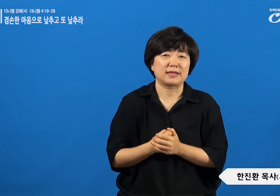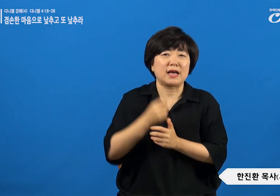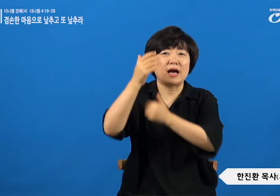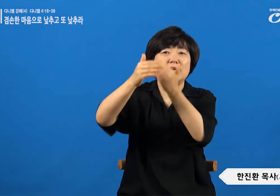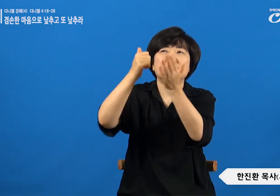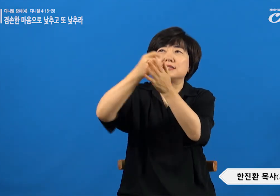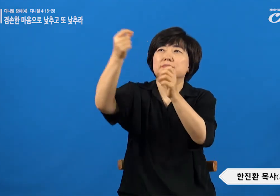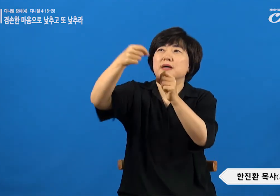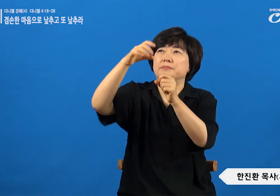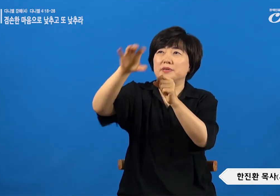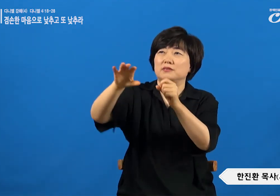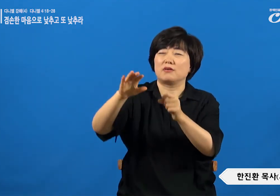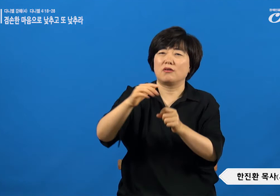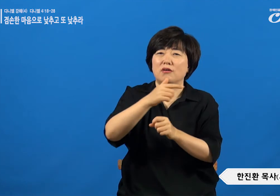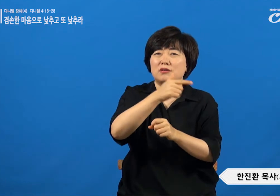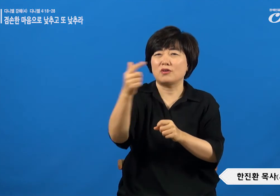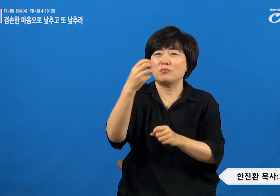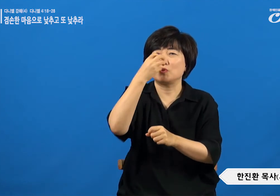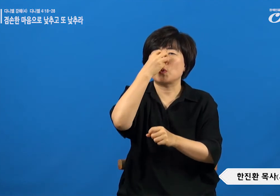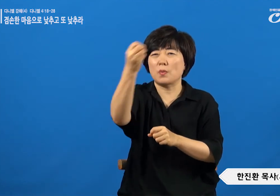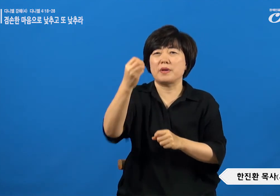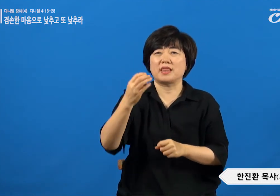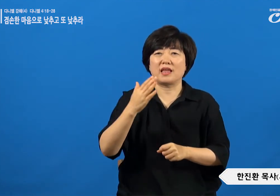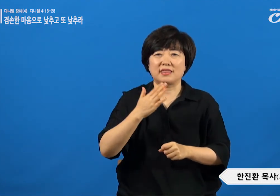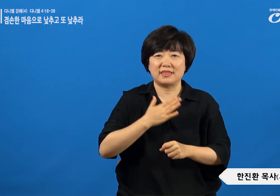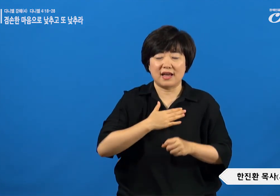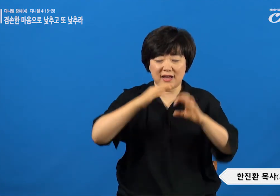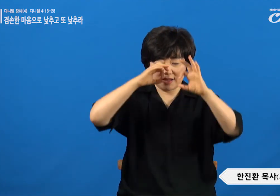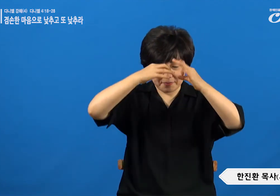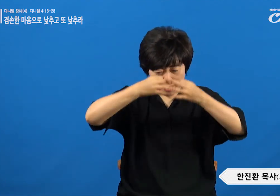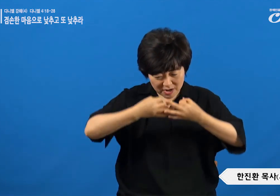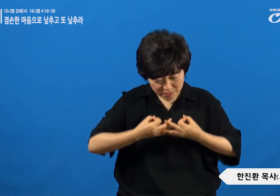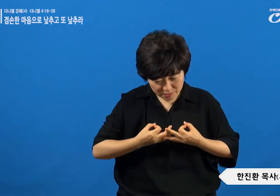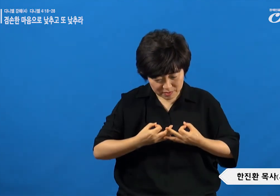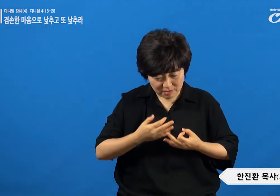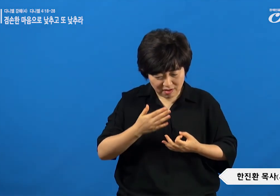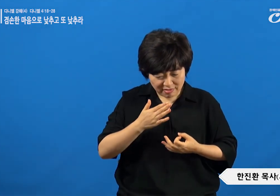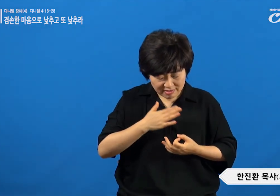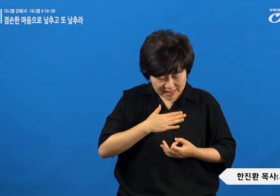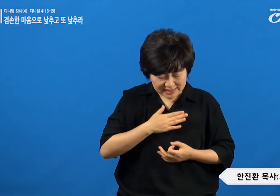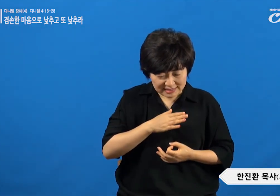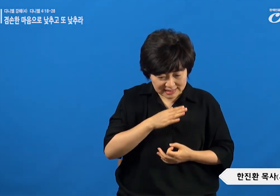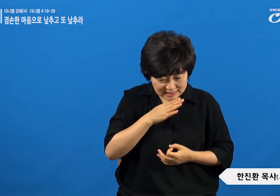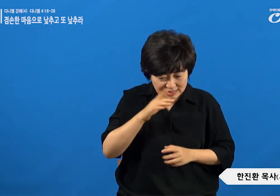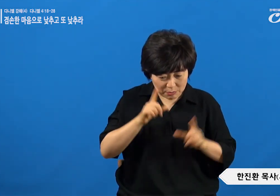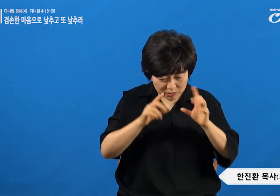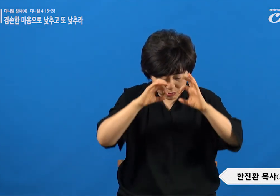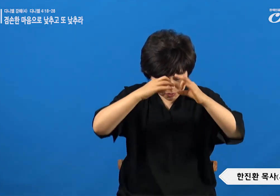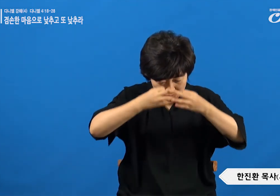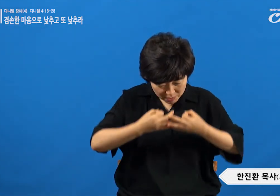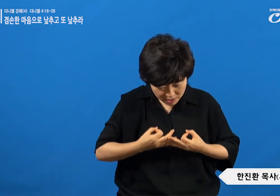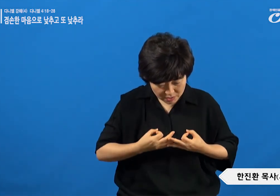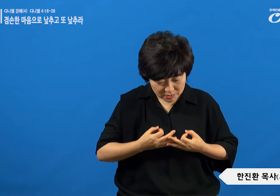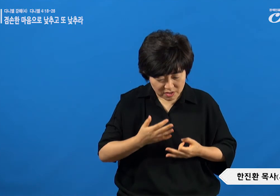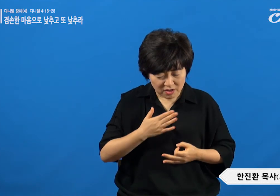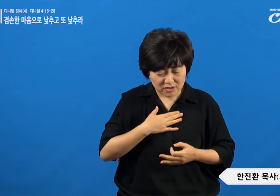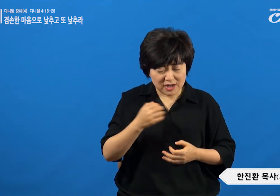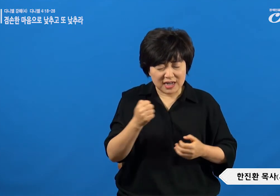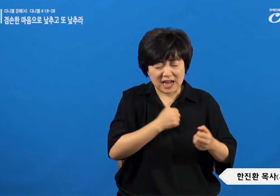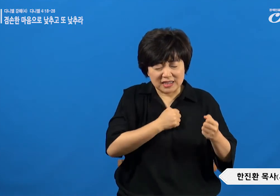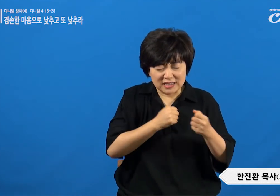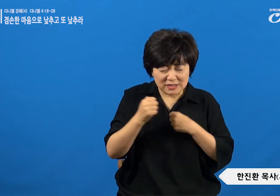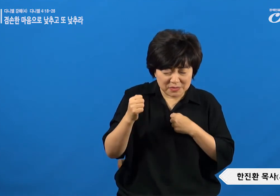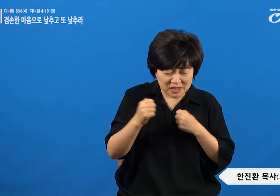하나님 앞에서 너무나도 교만한 나 자신을 바라보면서 내 실상을 발견하면서 우리는